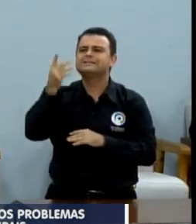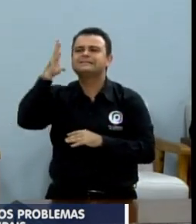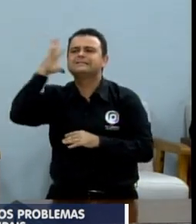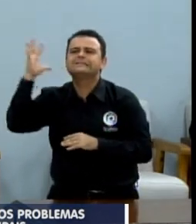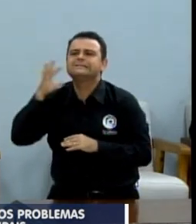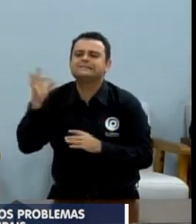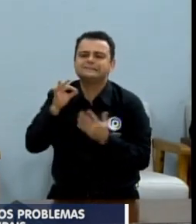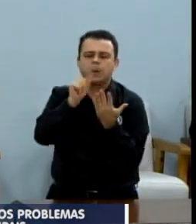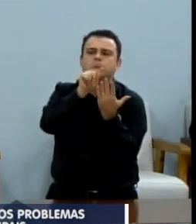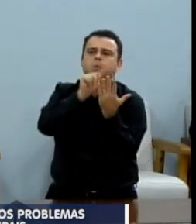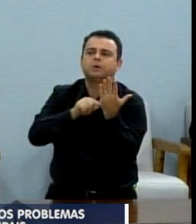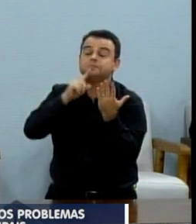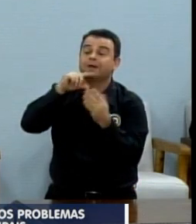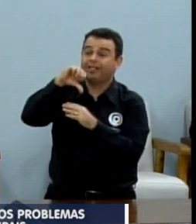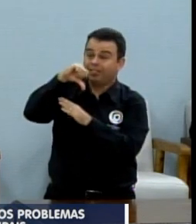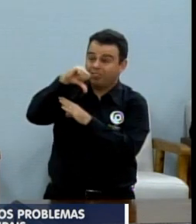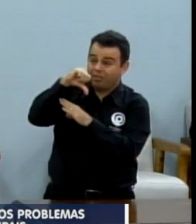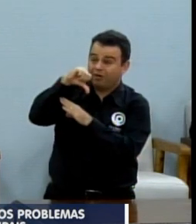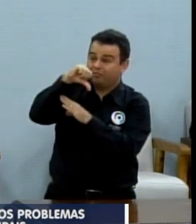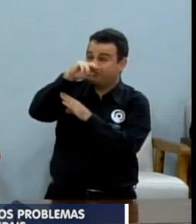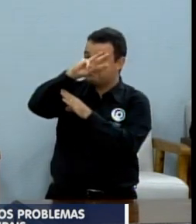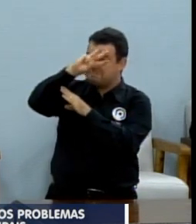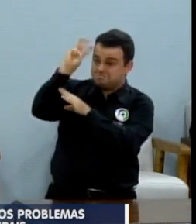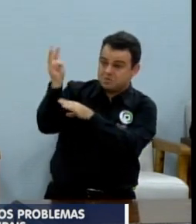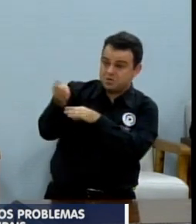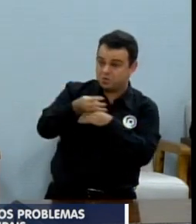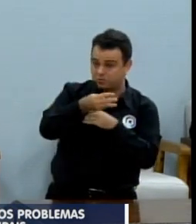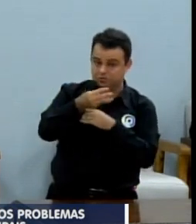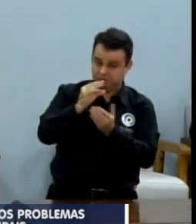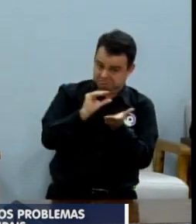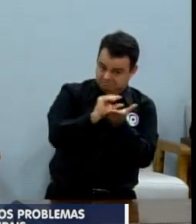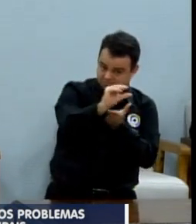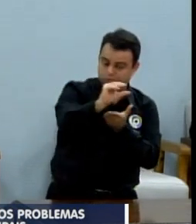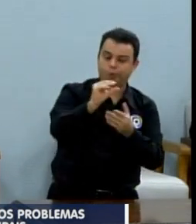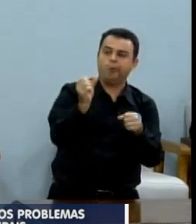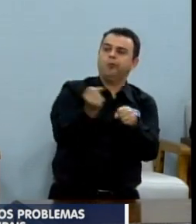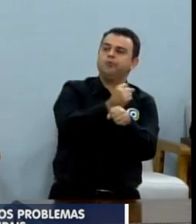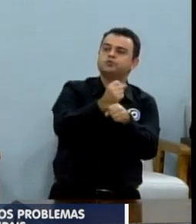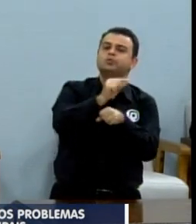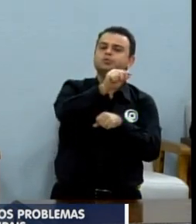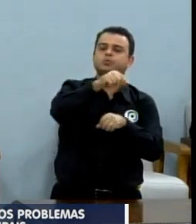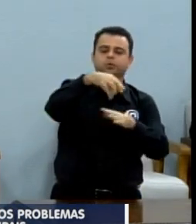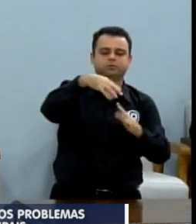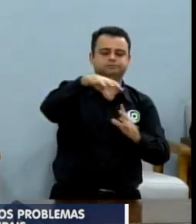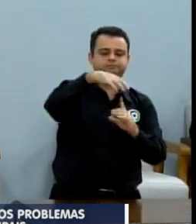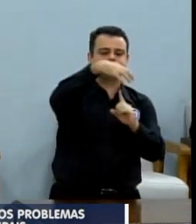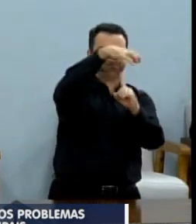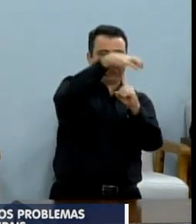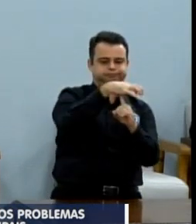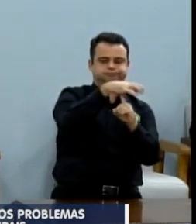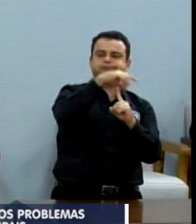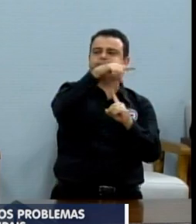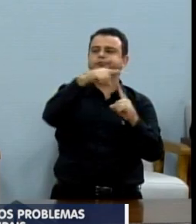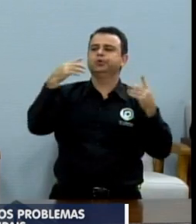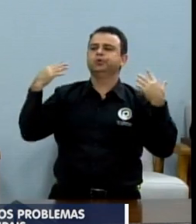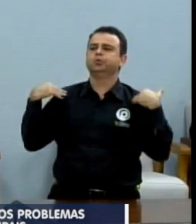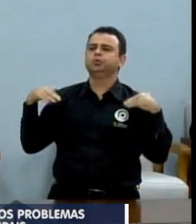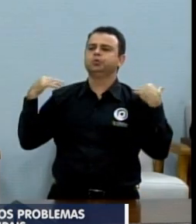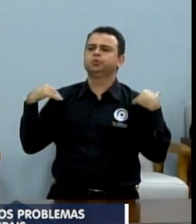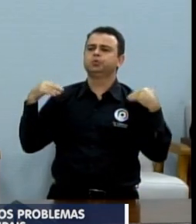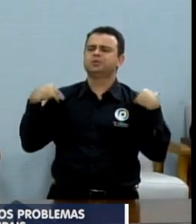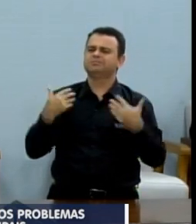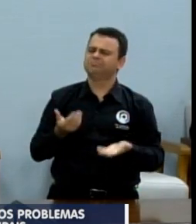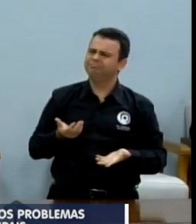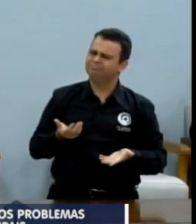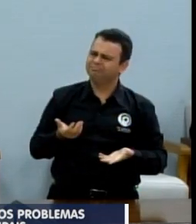9 milhões para construir um terminal turístico em Rio Preto Então olha a noção de prioridade